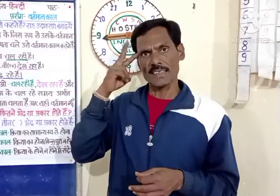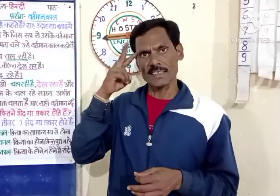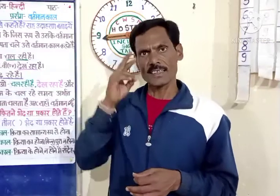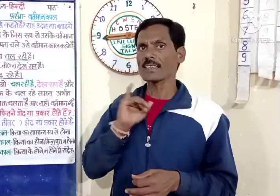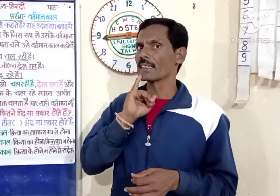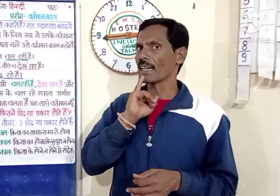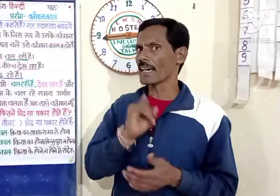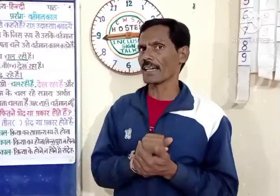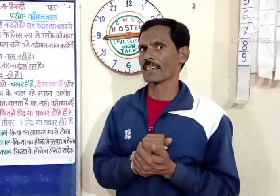संदेह है